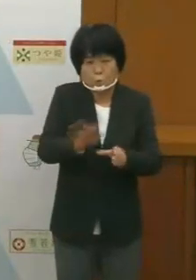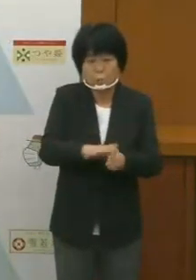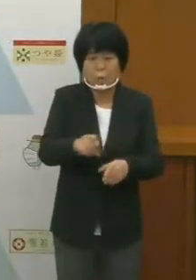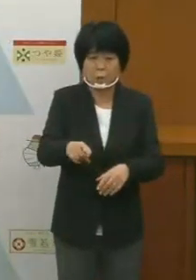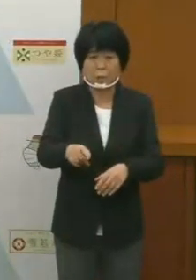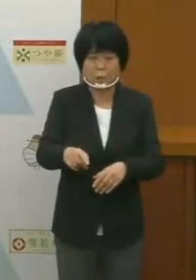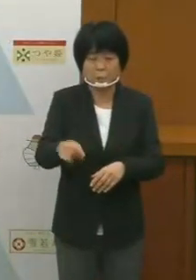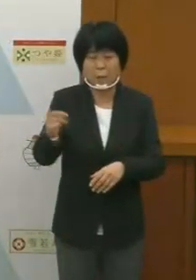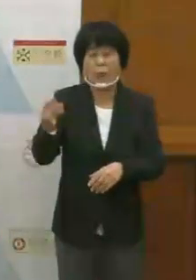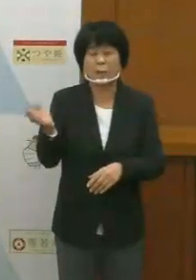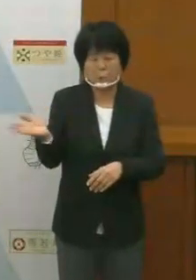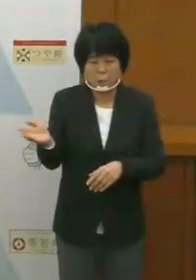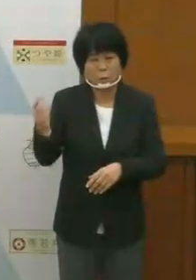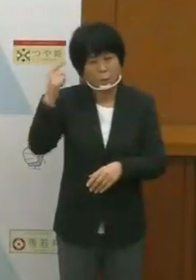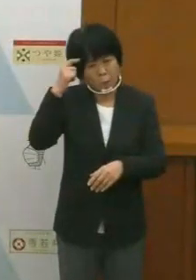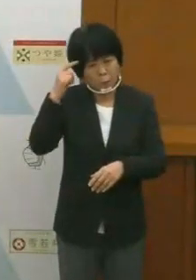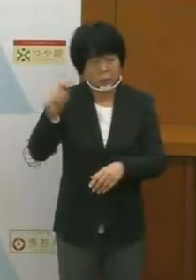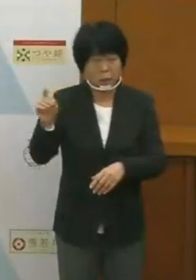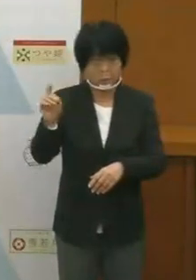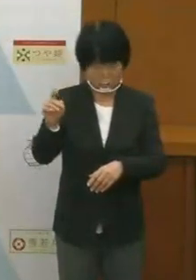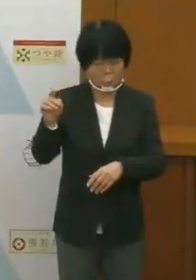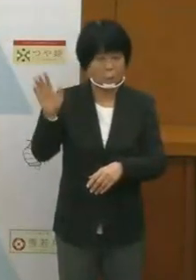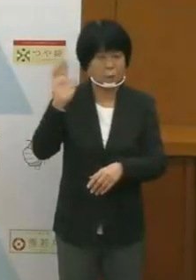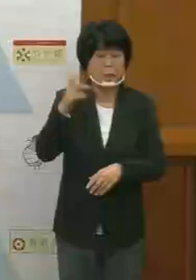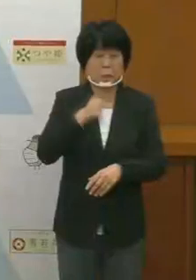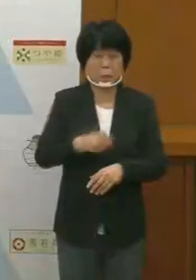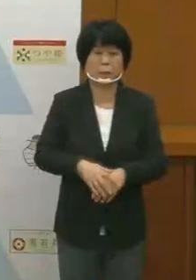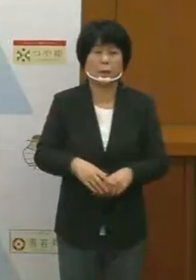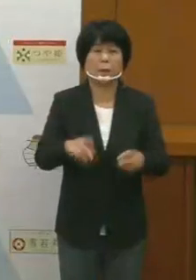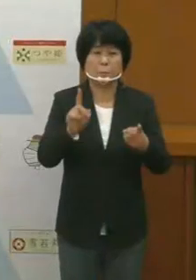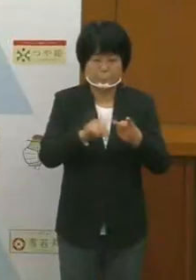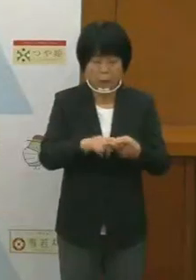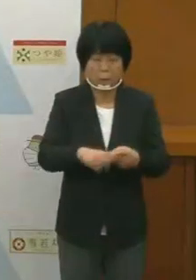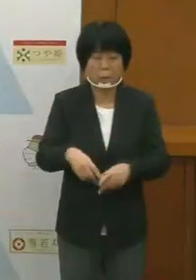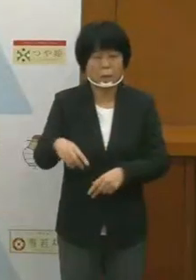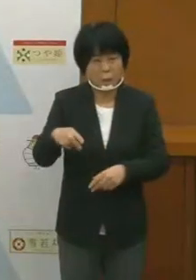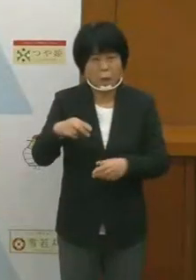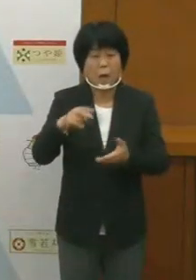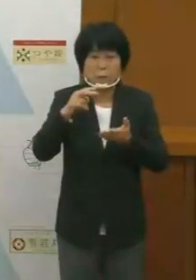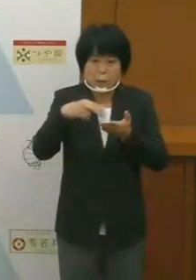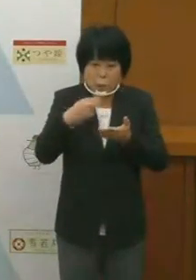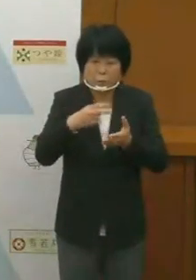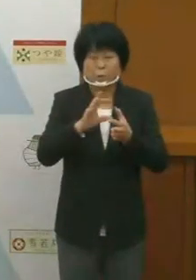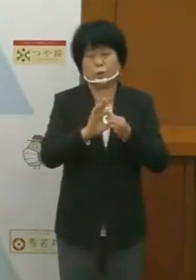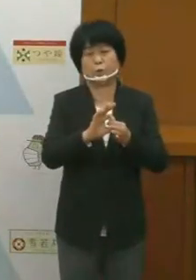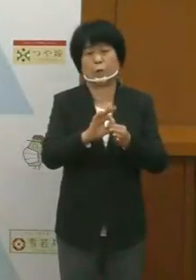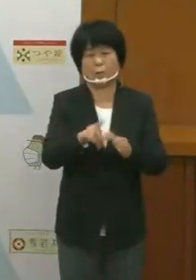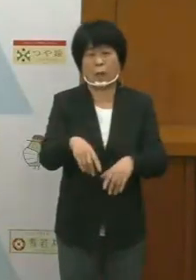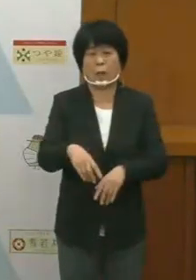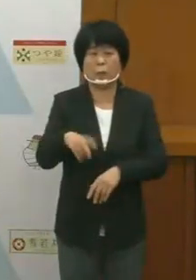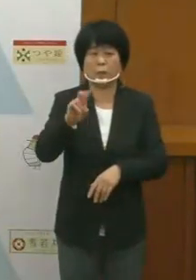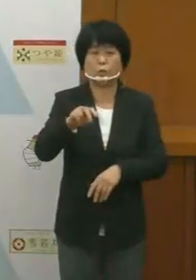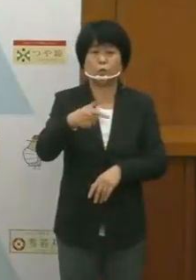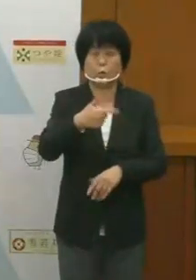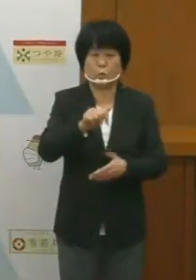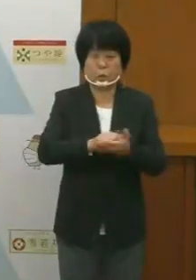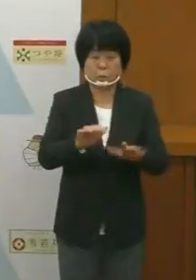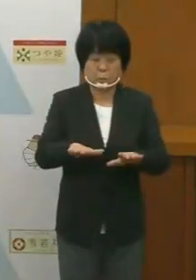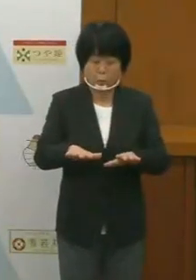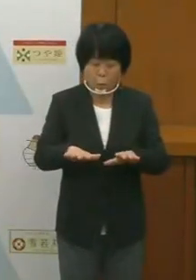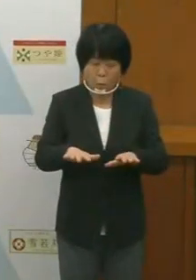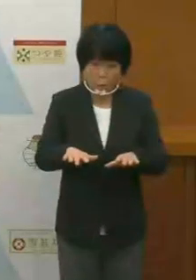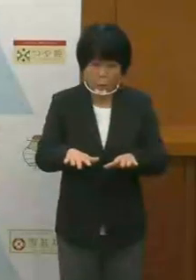て知事のお考えをお伺いできたらと思います。それから GoTo イートについては26日本日